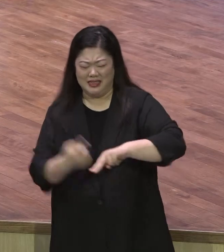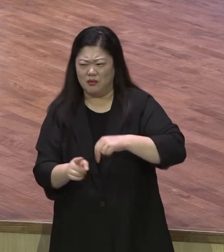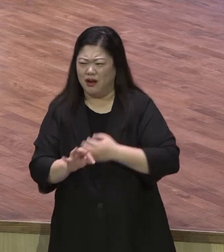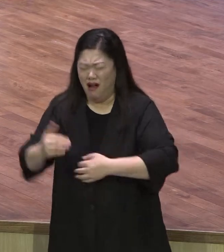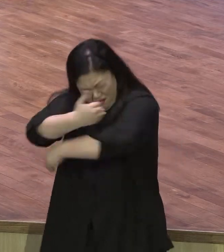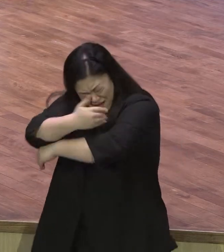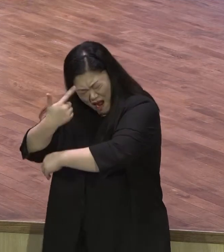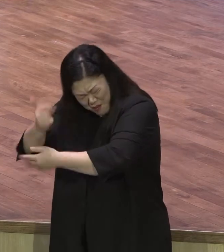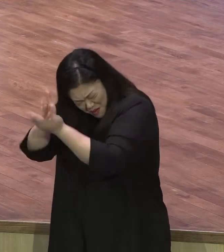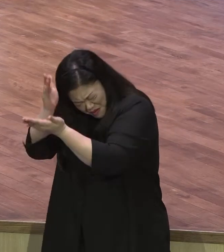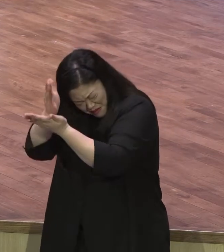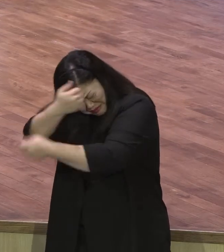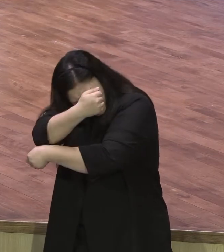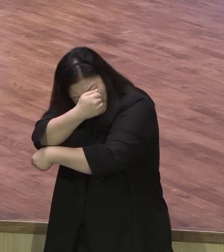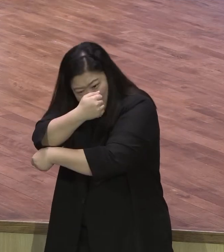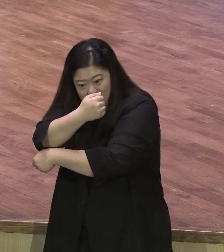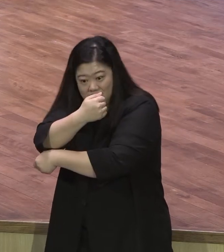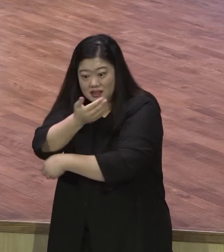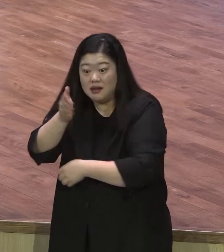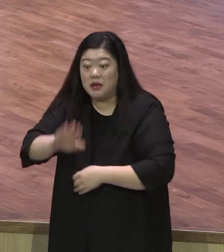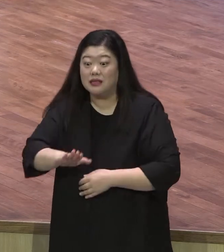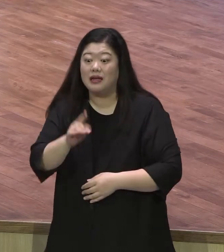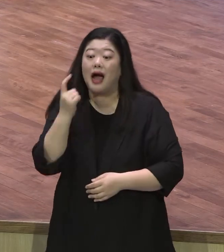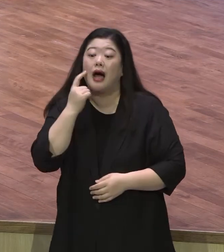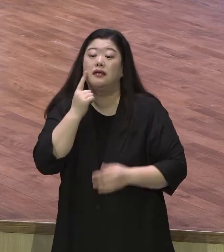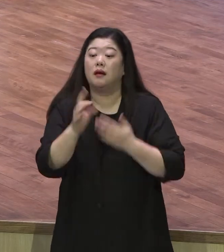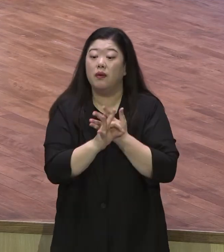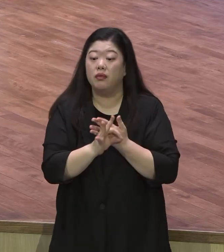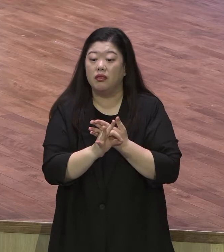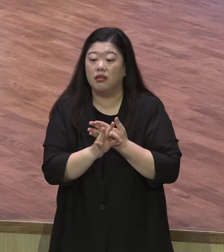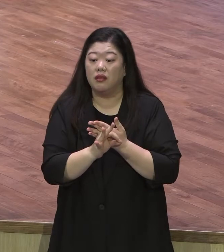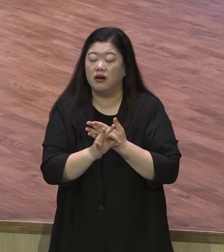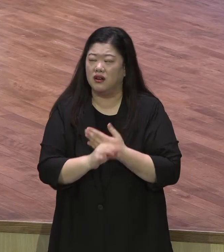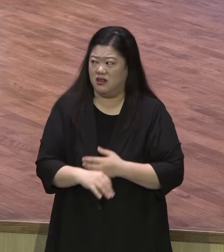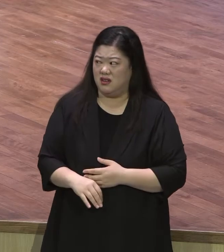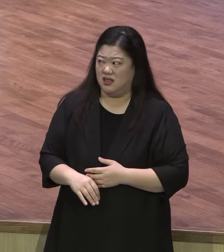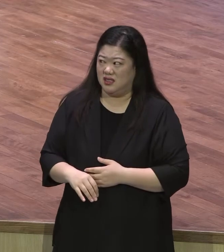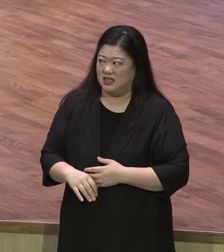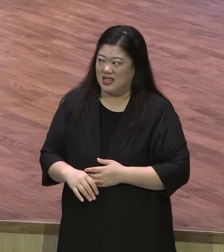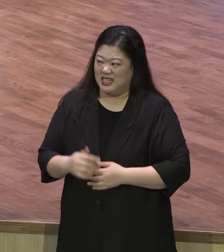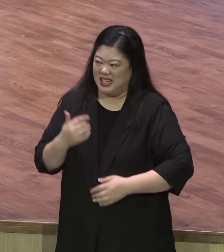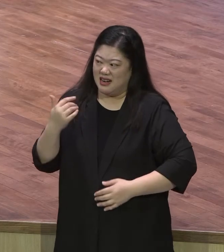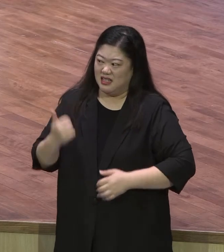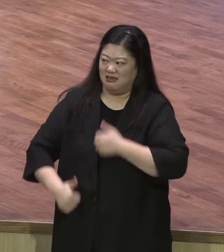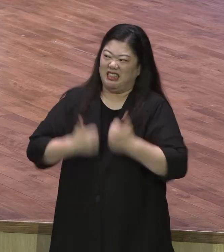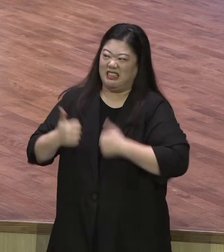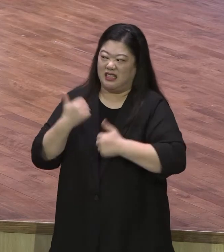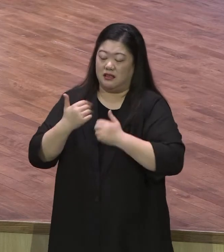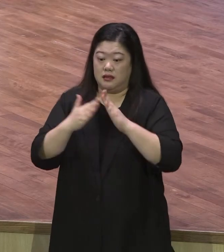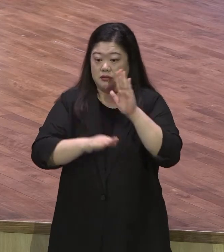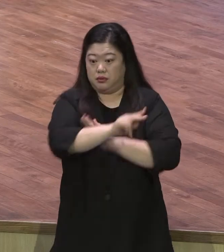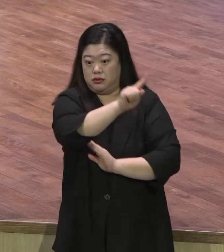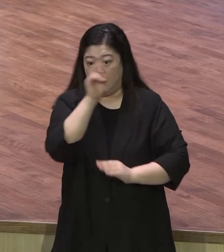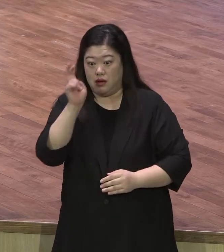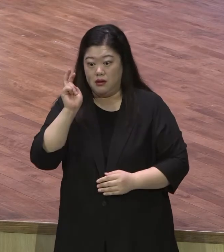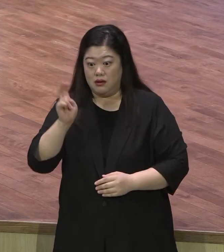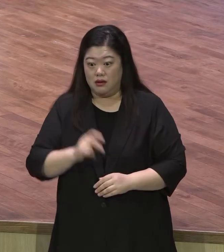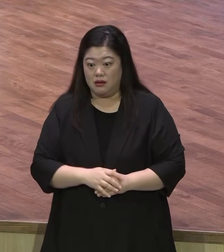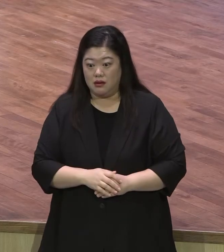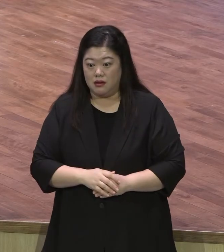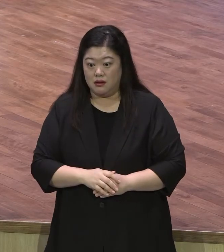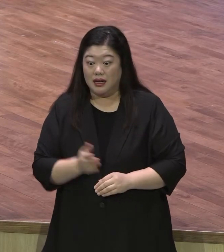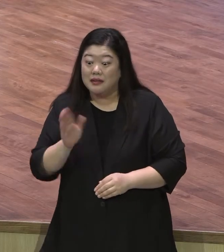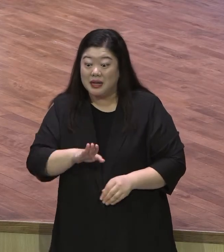하나님의 자녀는요 어려움 오면 올수록 더 가까이 보다 하나님 앞에 쬐 더 가까이 보다 이거 뭐 교회 다니던 별 수 없네